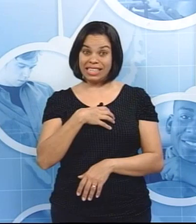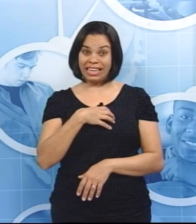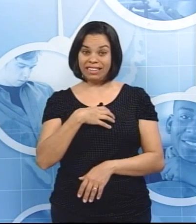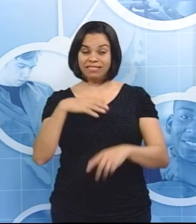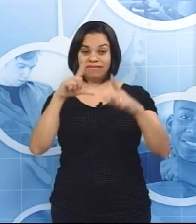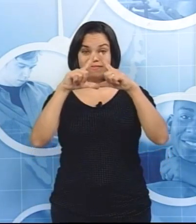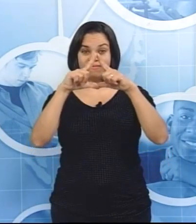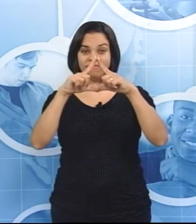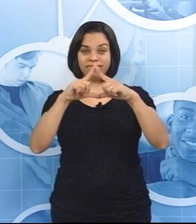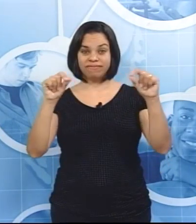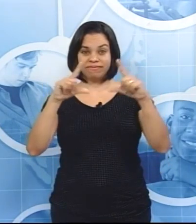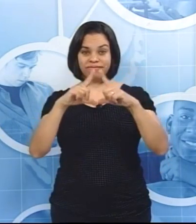Brasília.